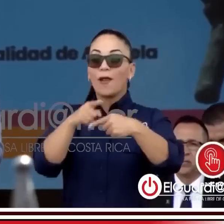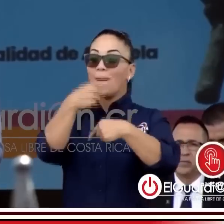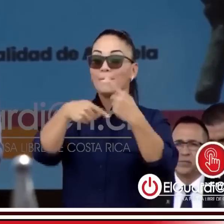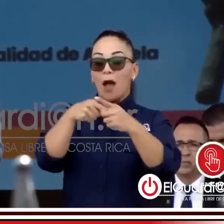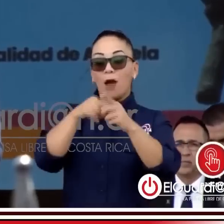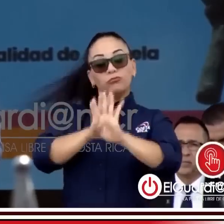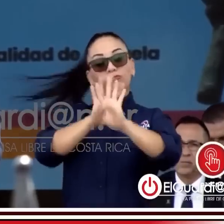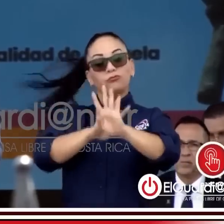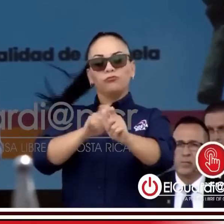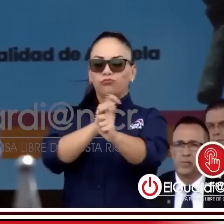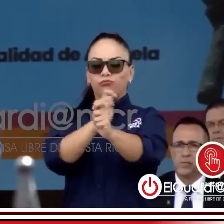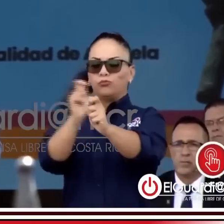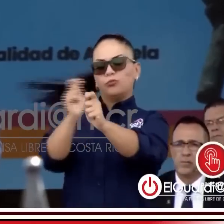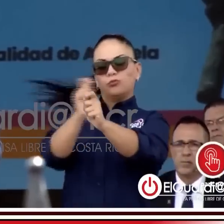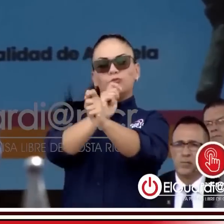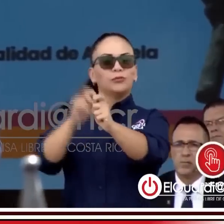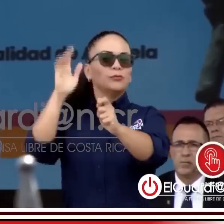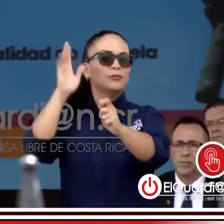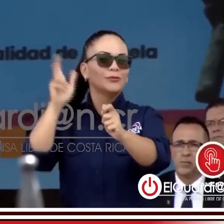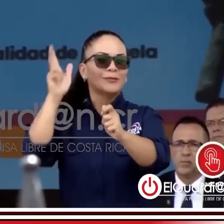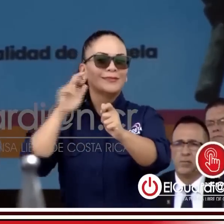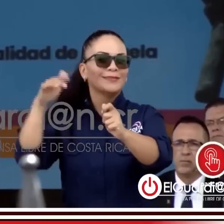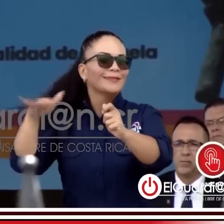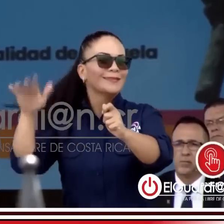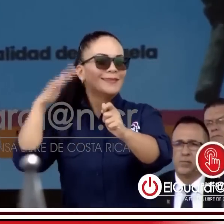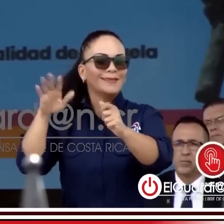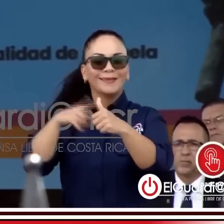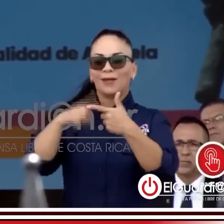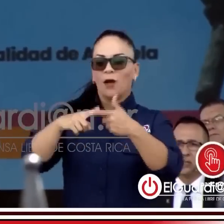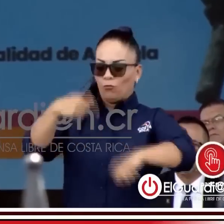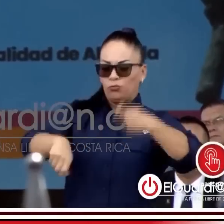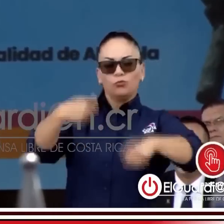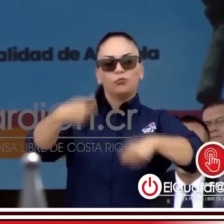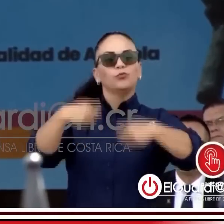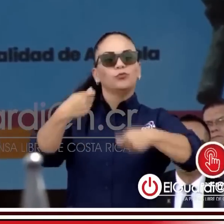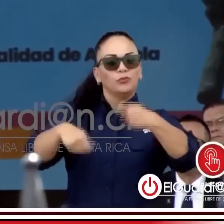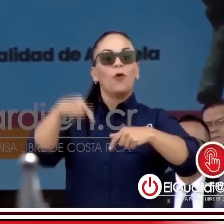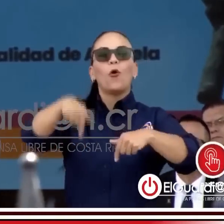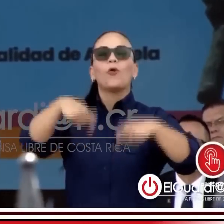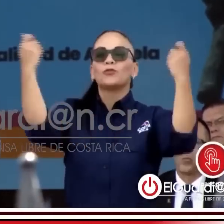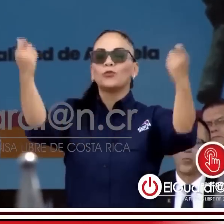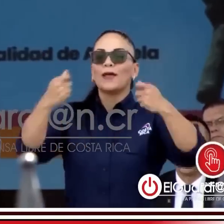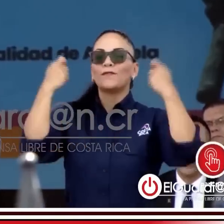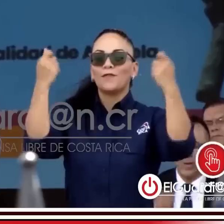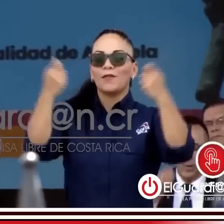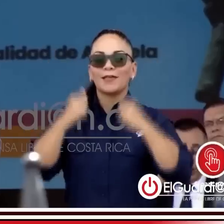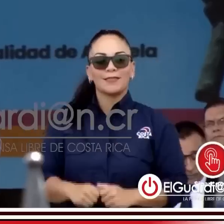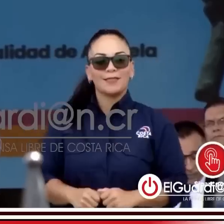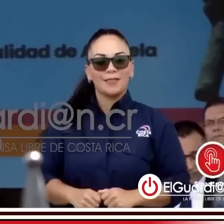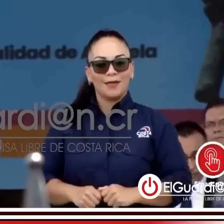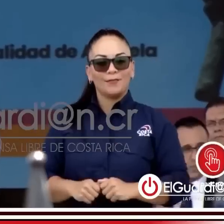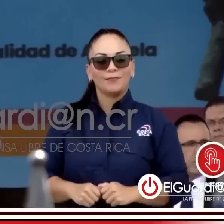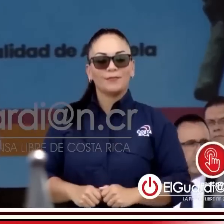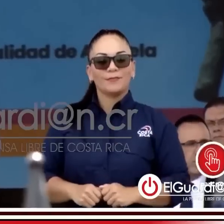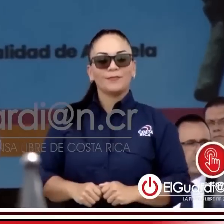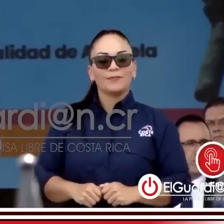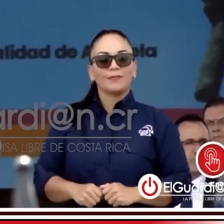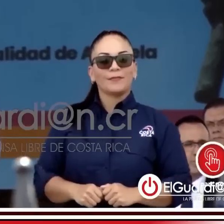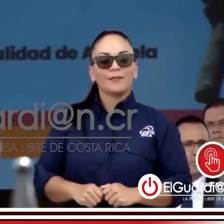el estruendo de los tambores en una fiesta y el